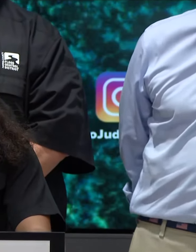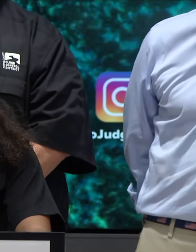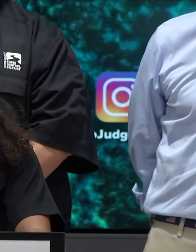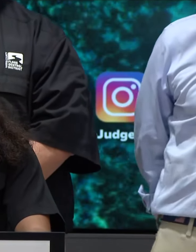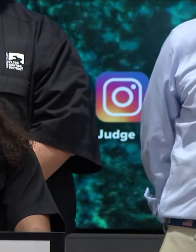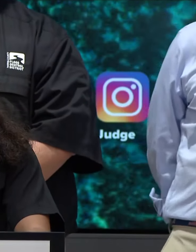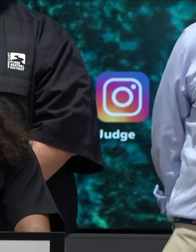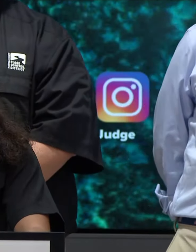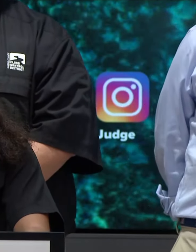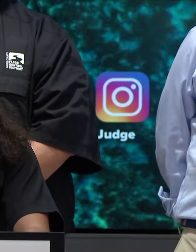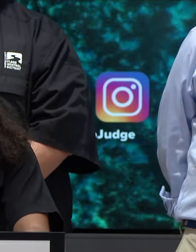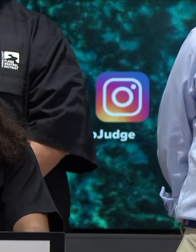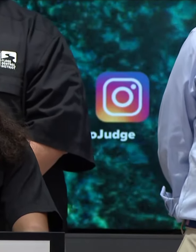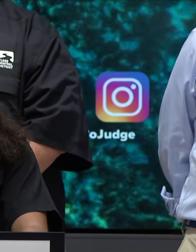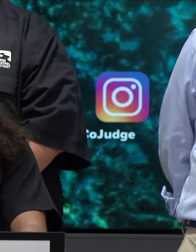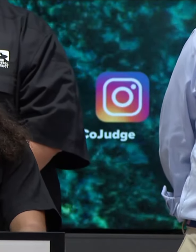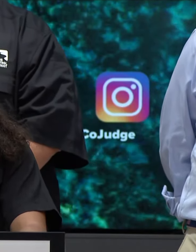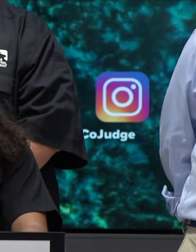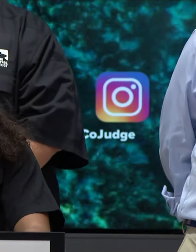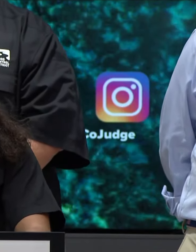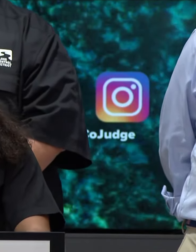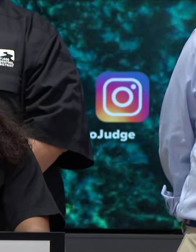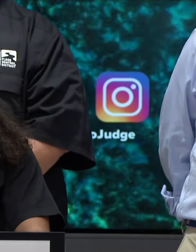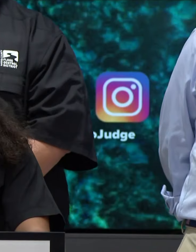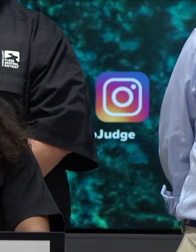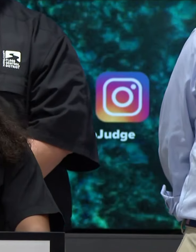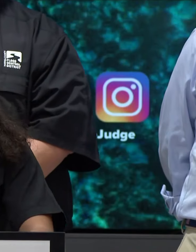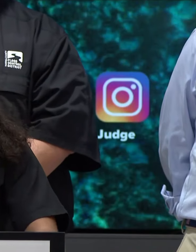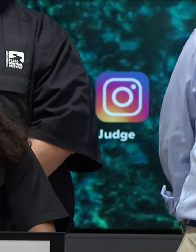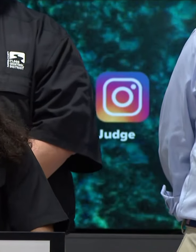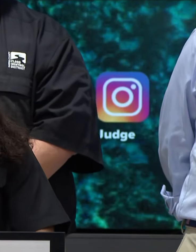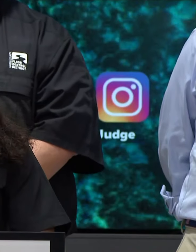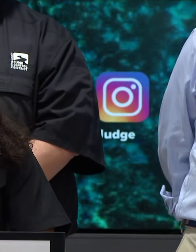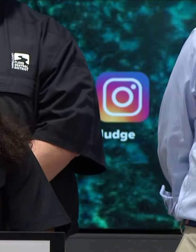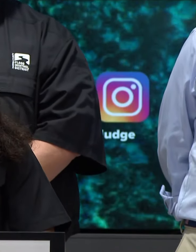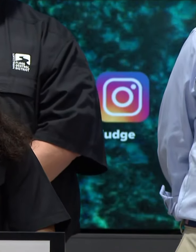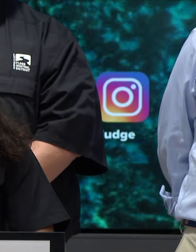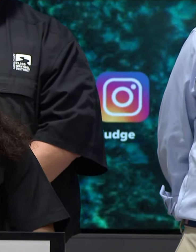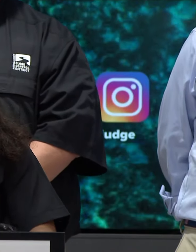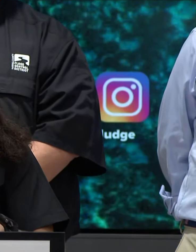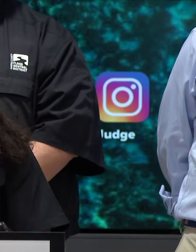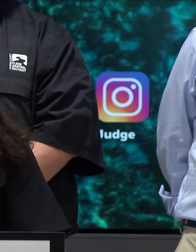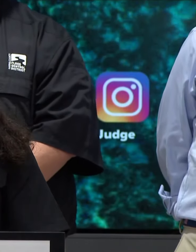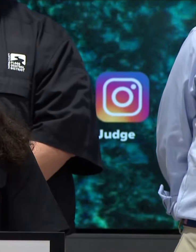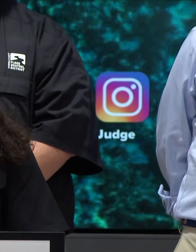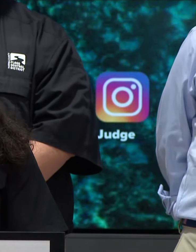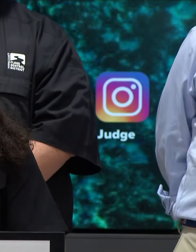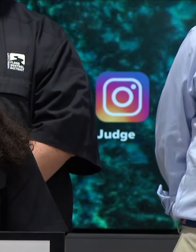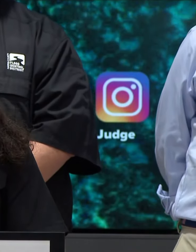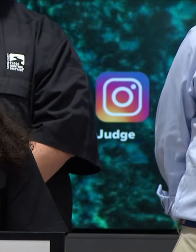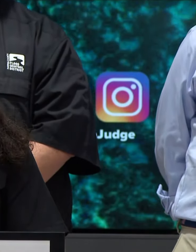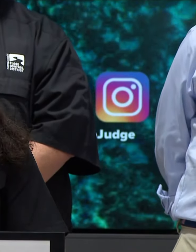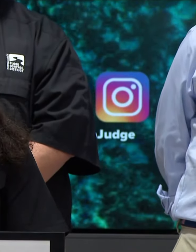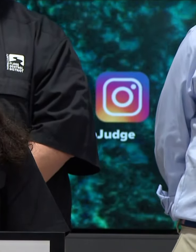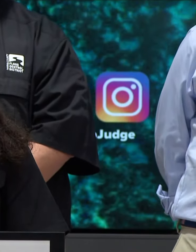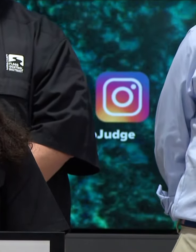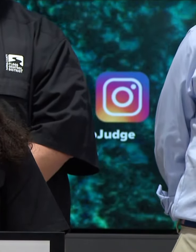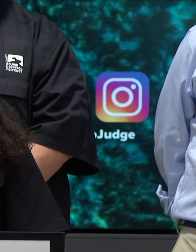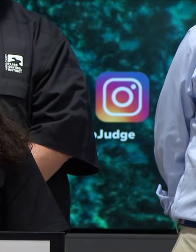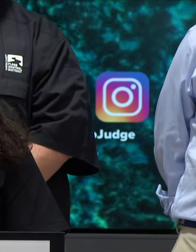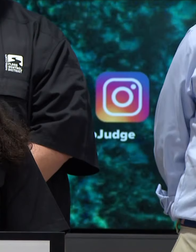descansar en un área acondicionada, bien sea en el carro o ir a otro sitio, puede sonar un poco tonto decir,